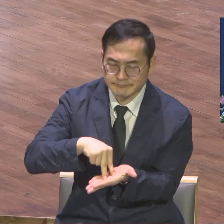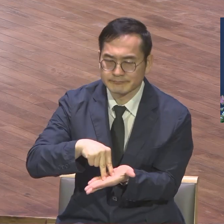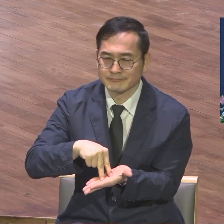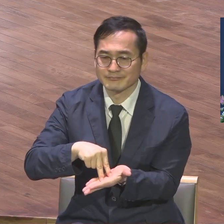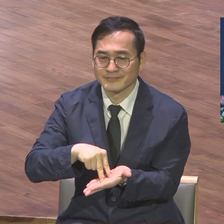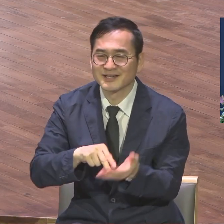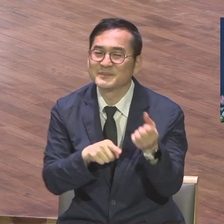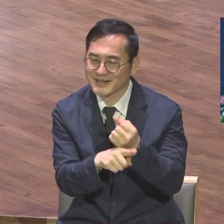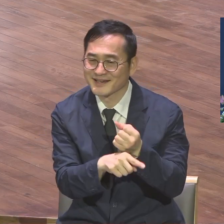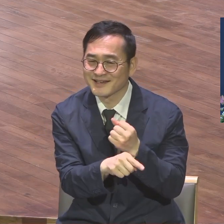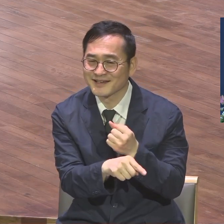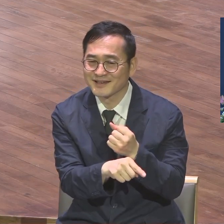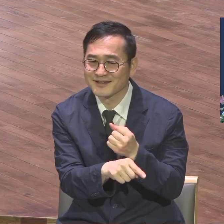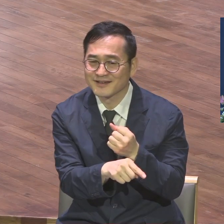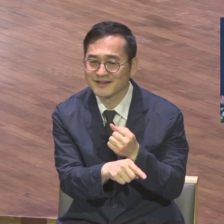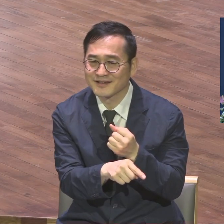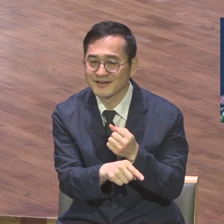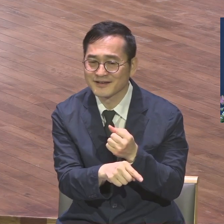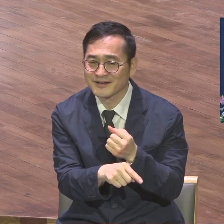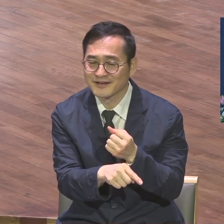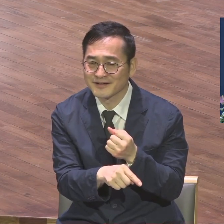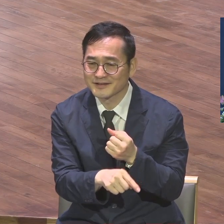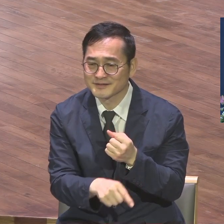여러분 항상 여러분이